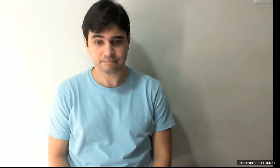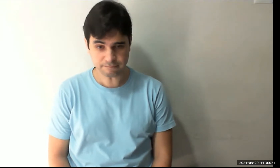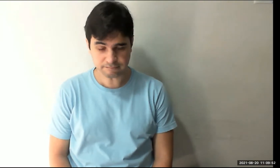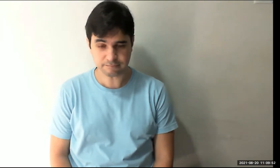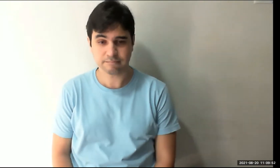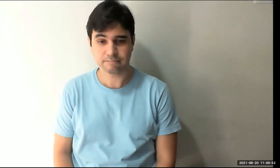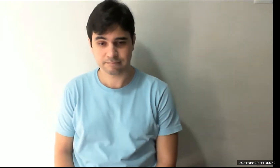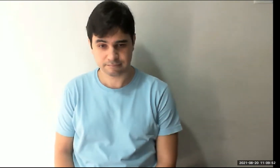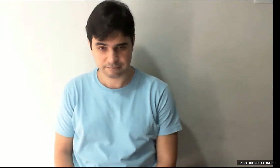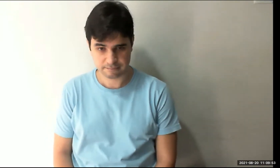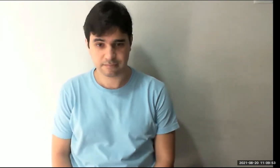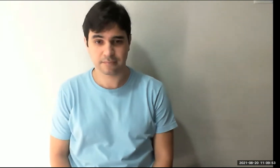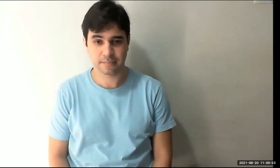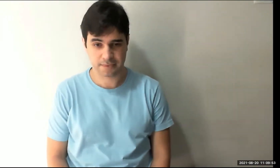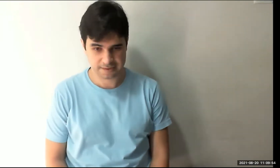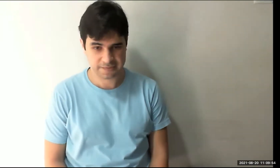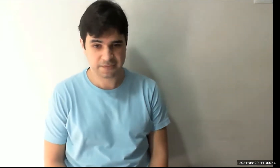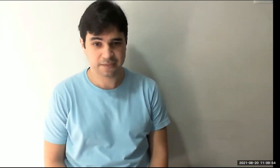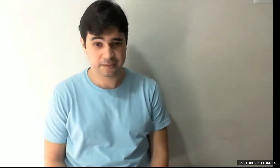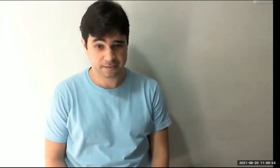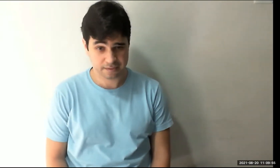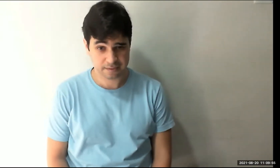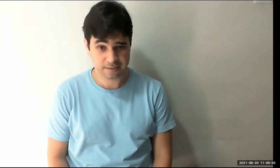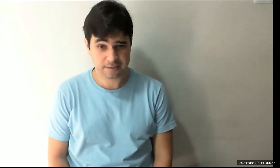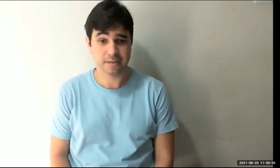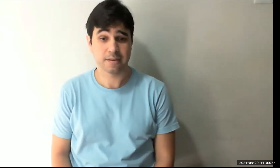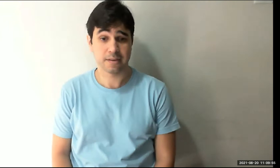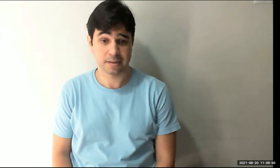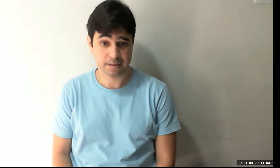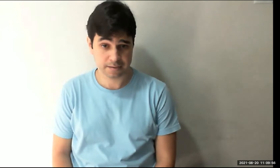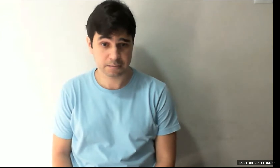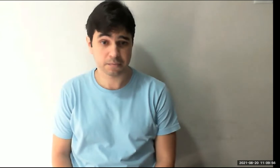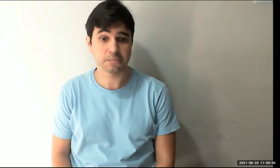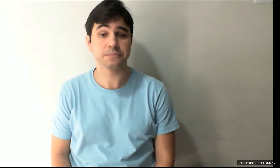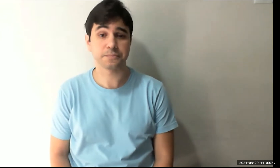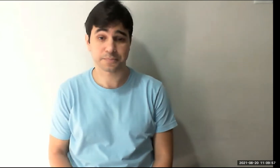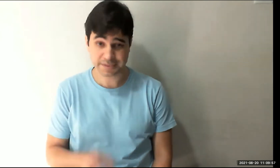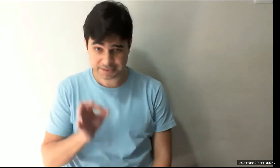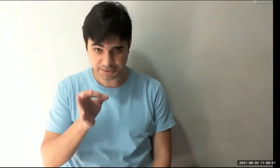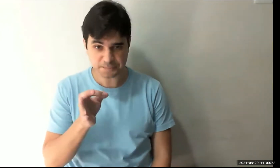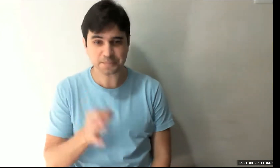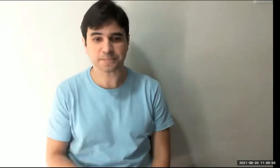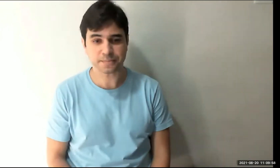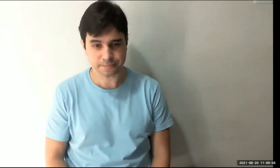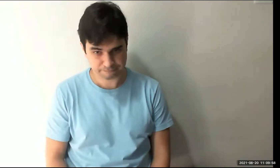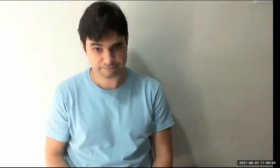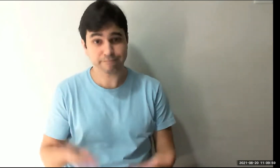O DEBASE convidar você para uma palestra na equipe de educação física, penso.